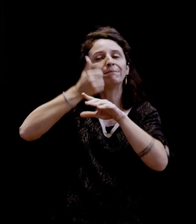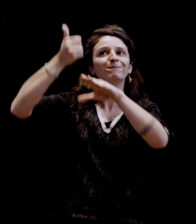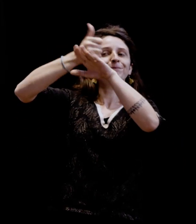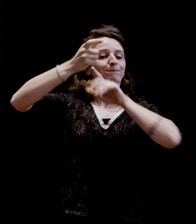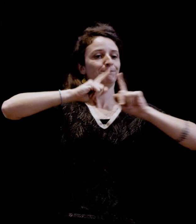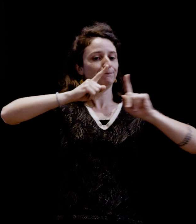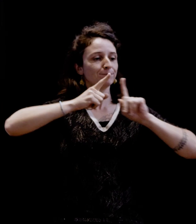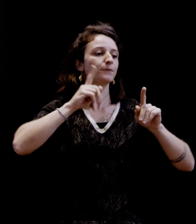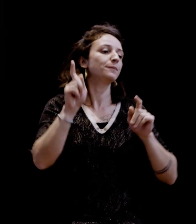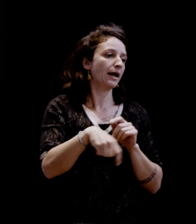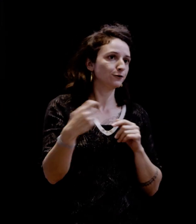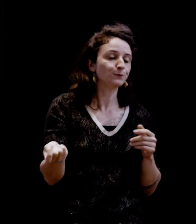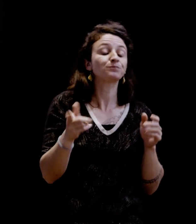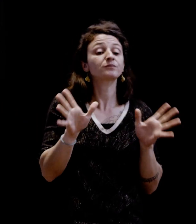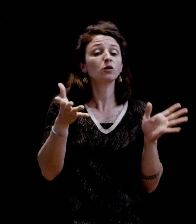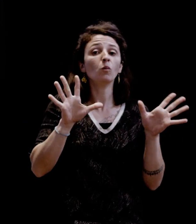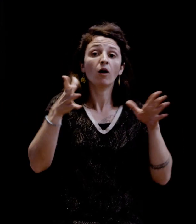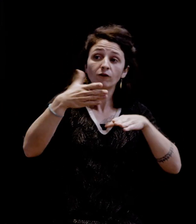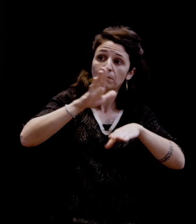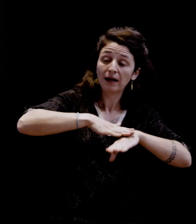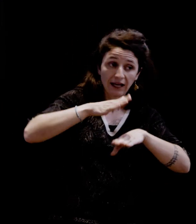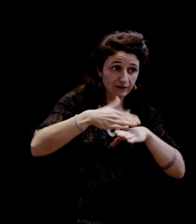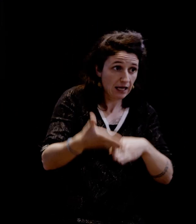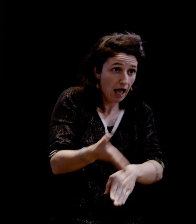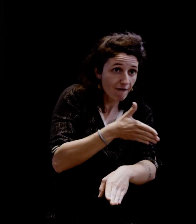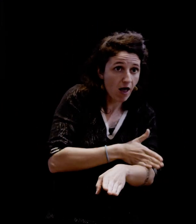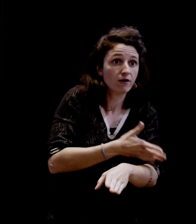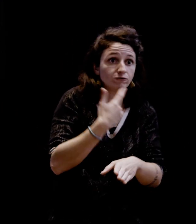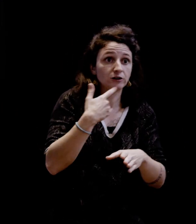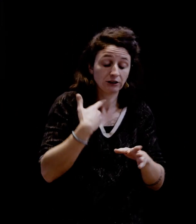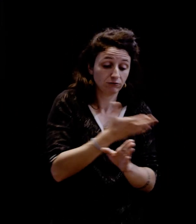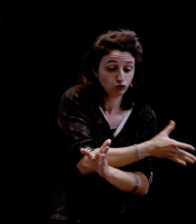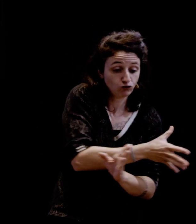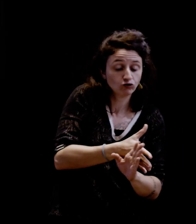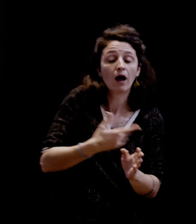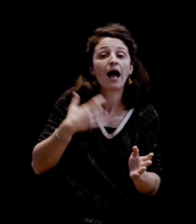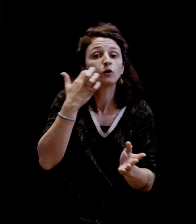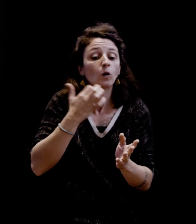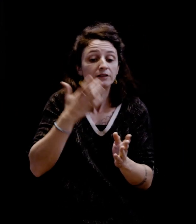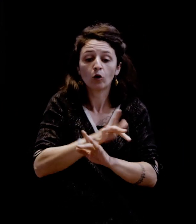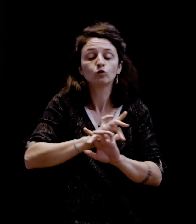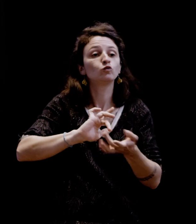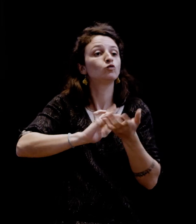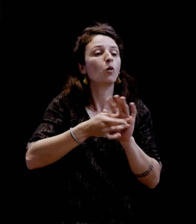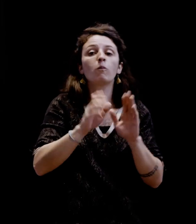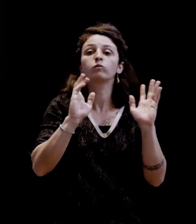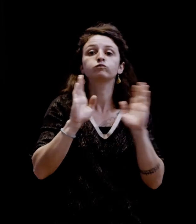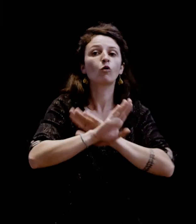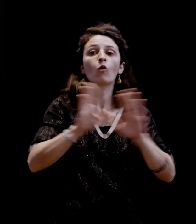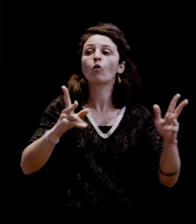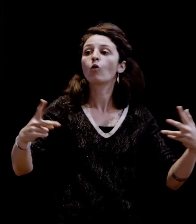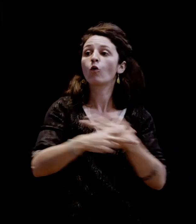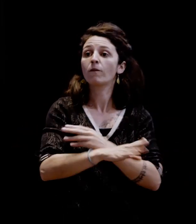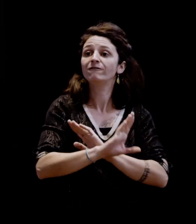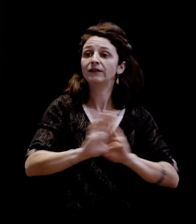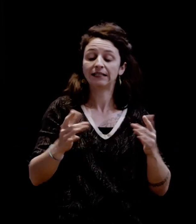adultes, mais aussi prévenir et avoir le bon soin à chaque âge pour qu'à l'adolescence, tout ne s'arrête pas et qu'on puisse avoir une transition